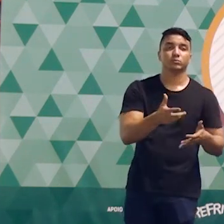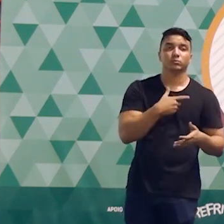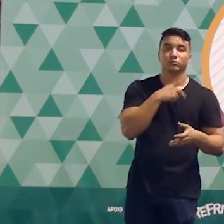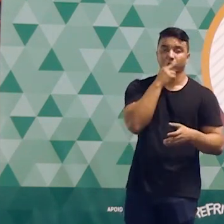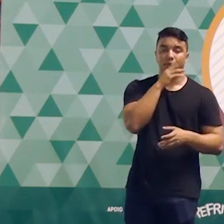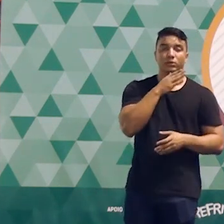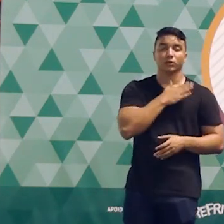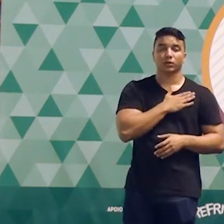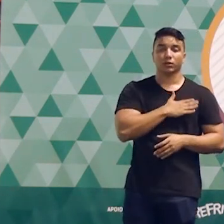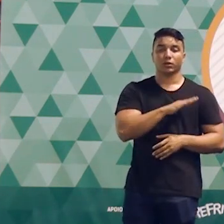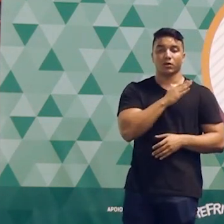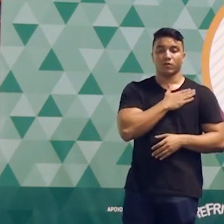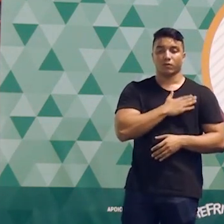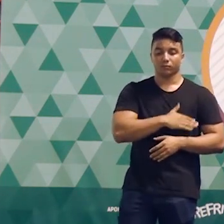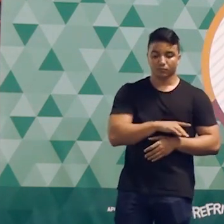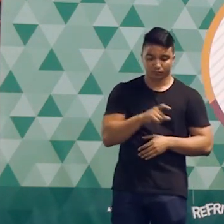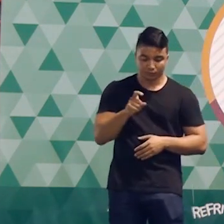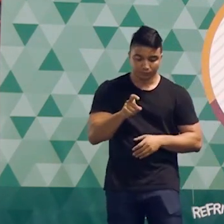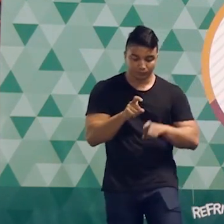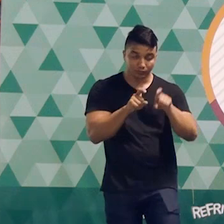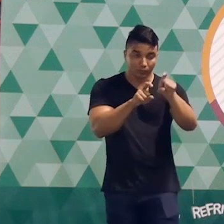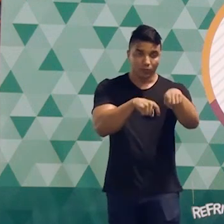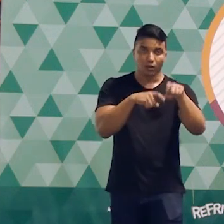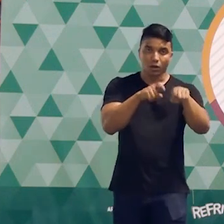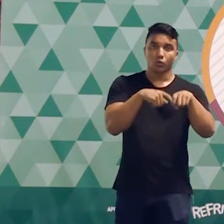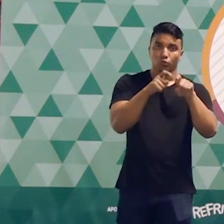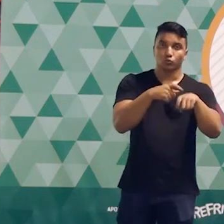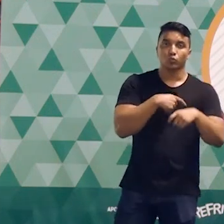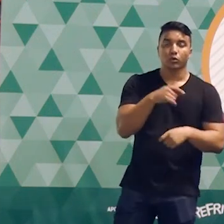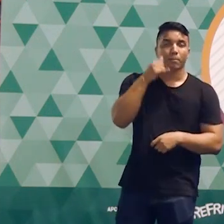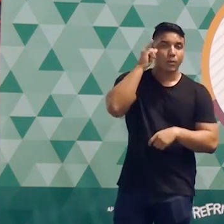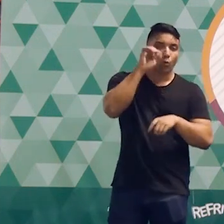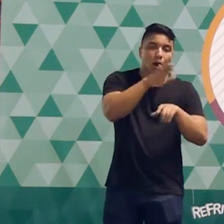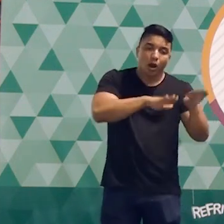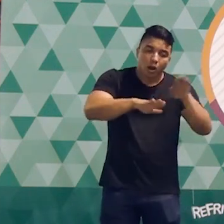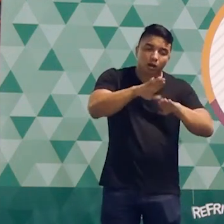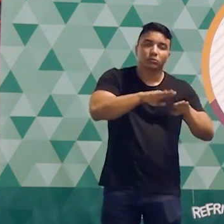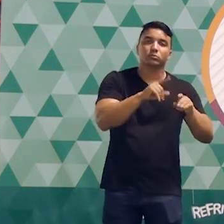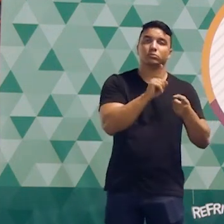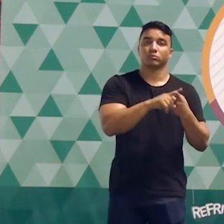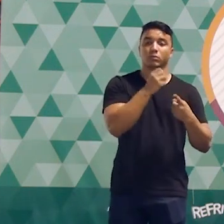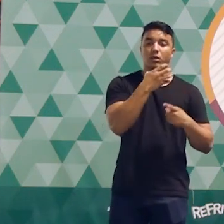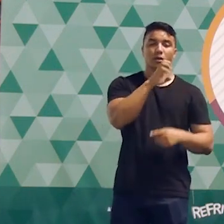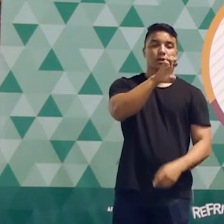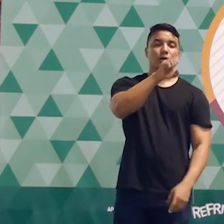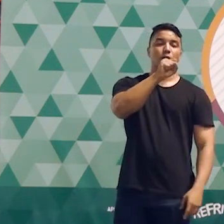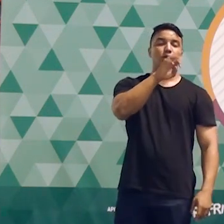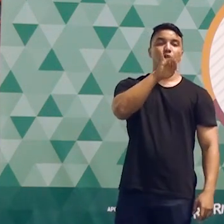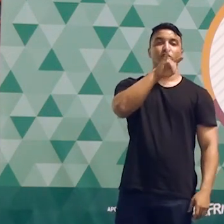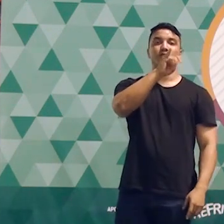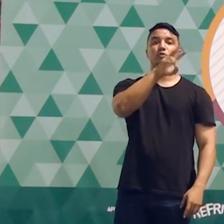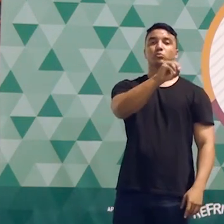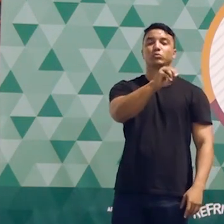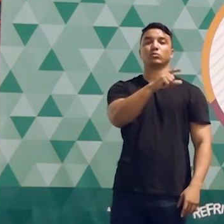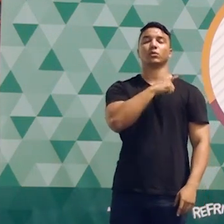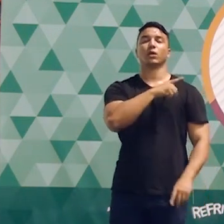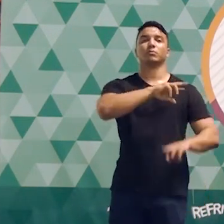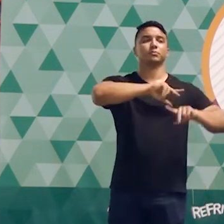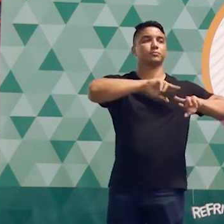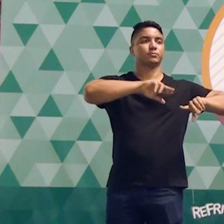forma mais lenta. A agricultura todo mundo entende bem, pecuária todo mundo entende bem, mas extrativismo, tem vários tipos de